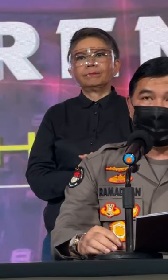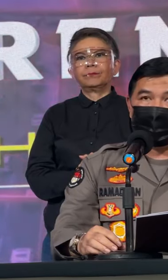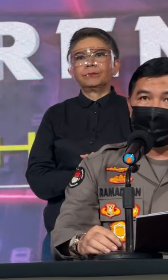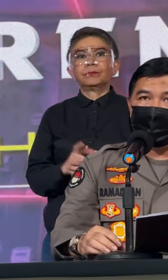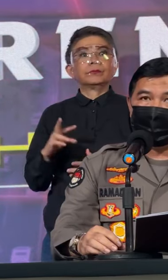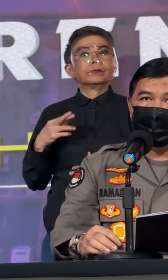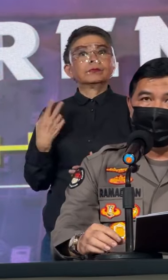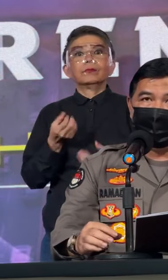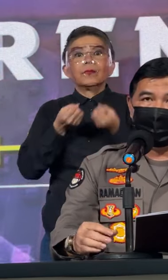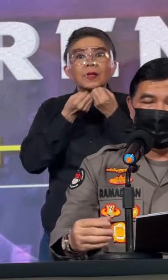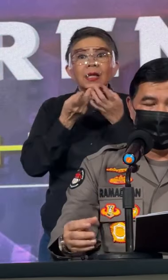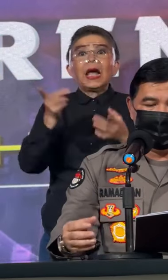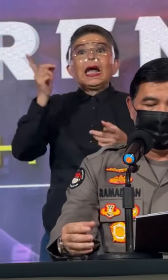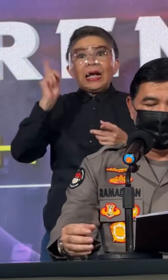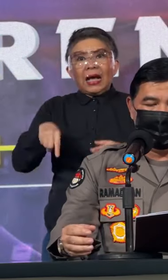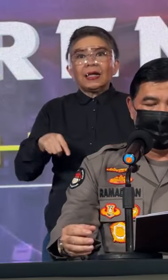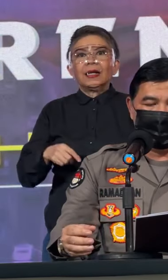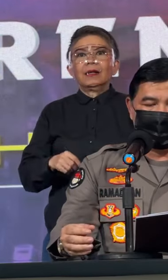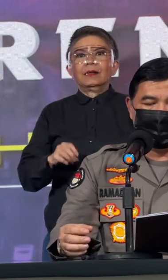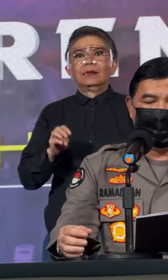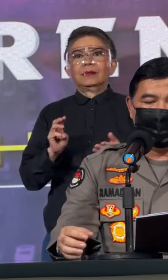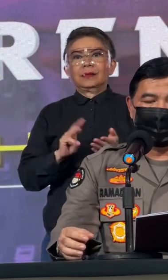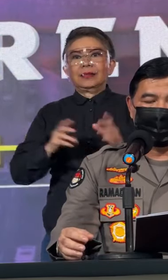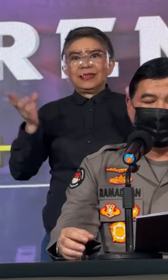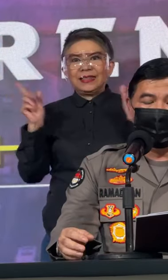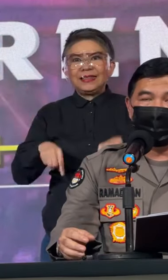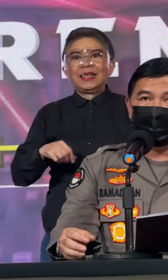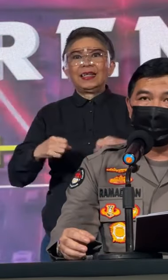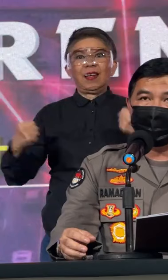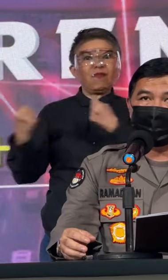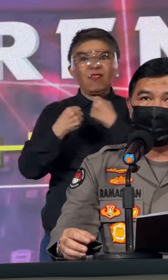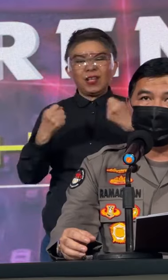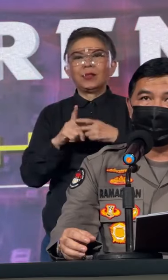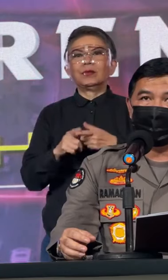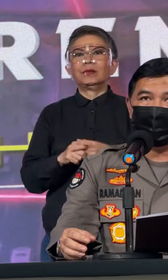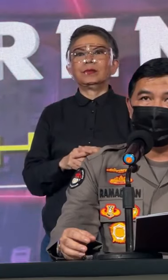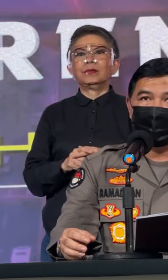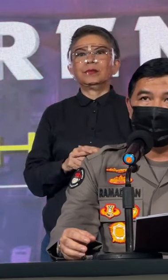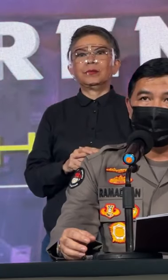Kami sampaikan akibat kejadian tersebut